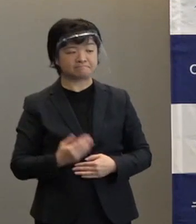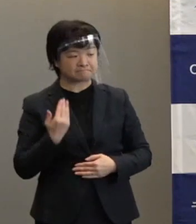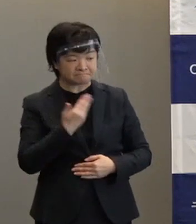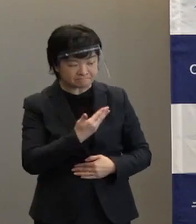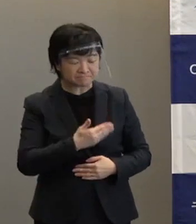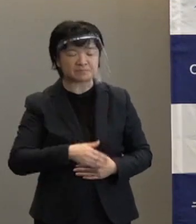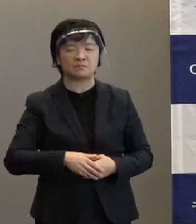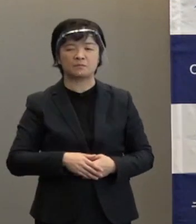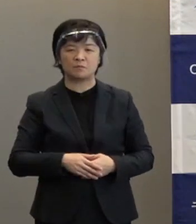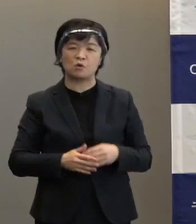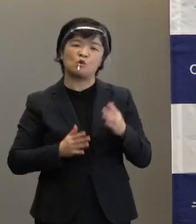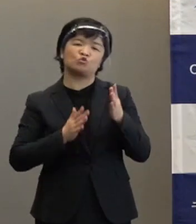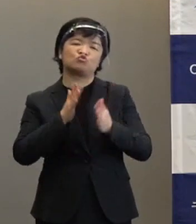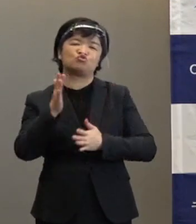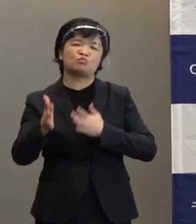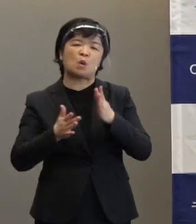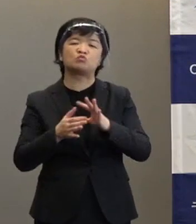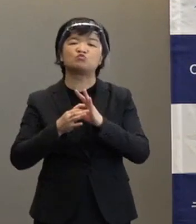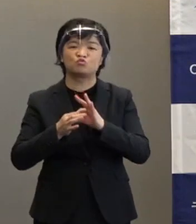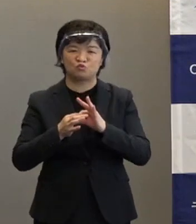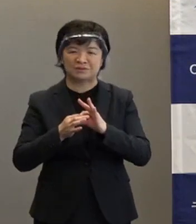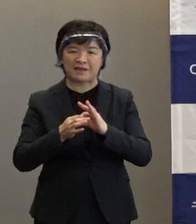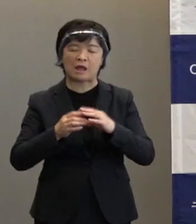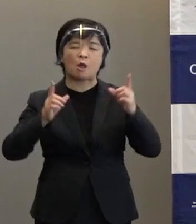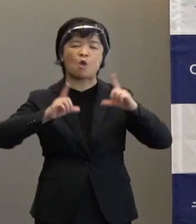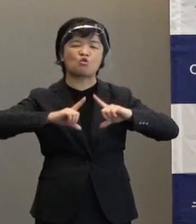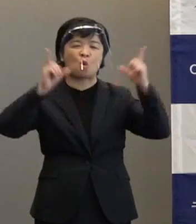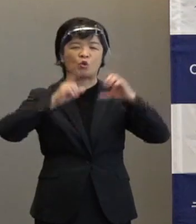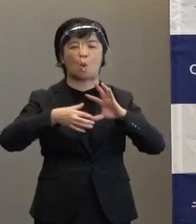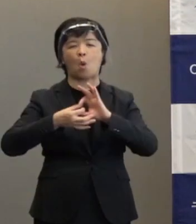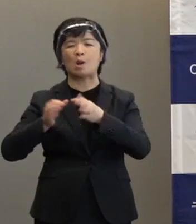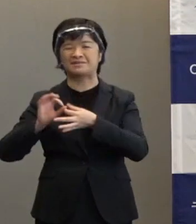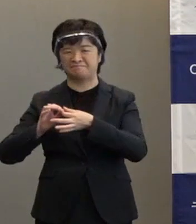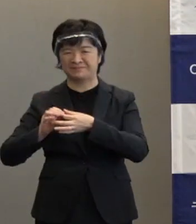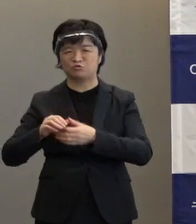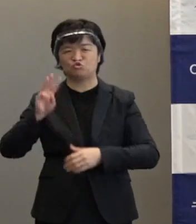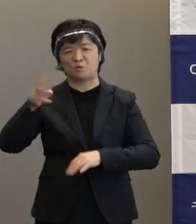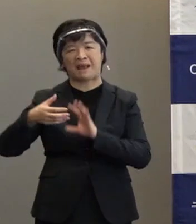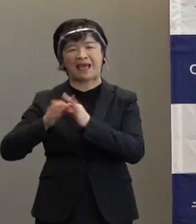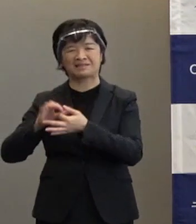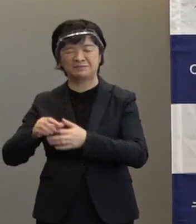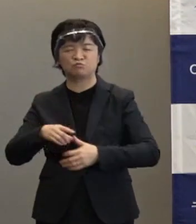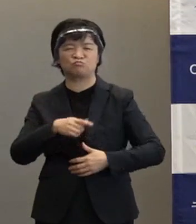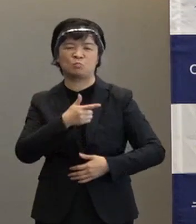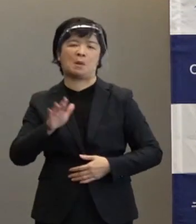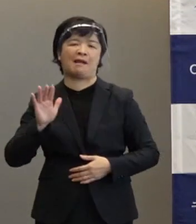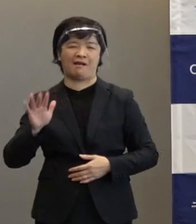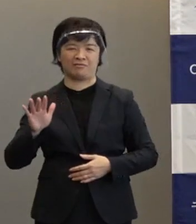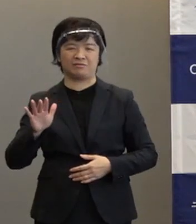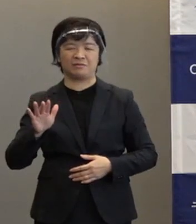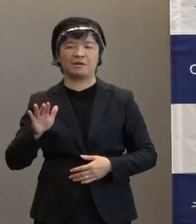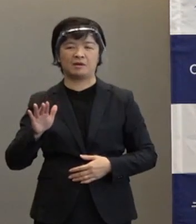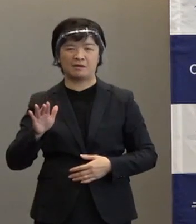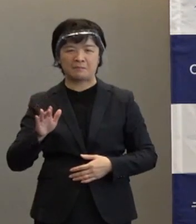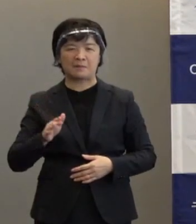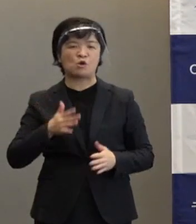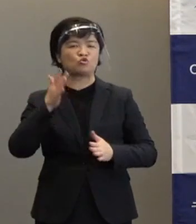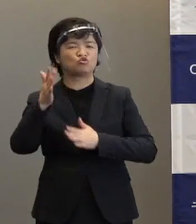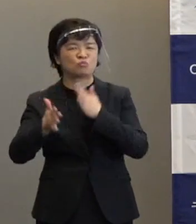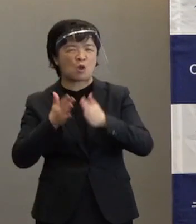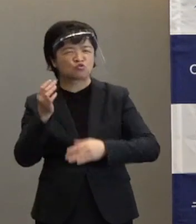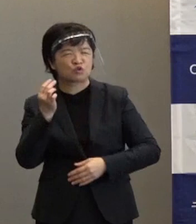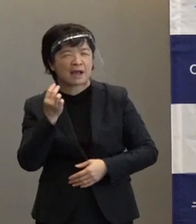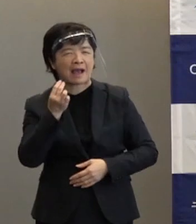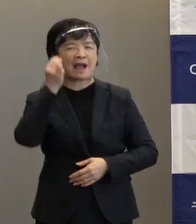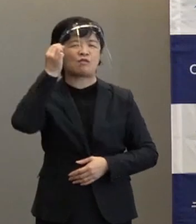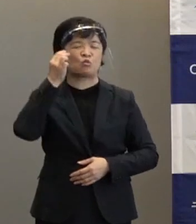あのこうしたスポーツをめぐっては、あの東京オリンピック、パラリンピックもありましたし、そのこうしたスポーツの感動によって関心も高ま